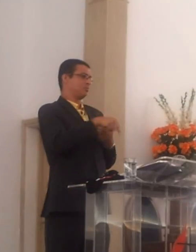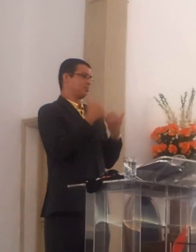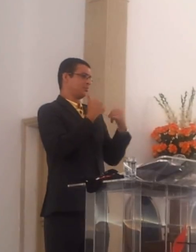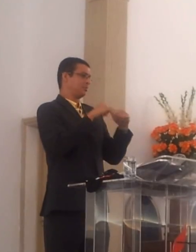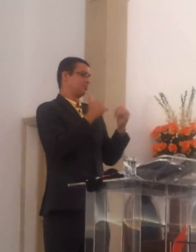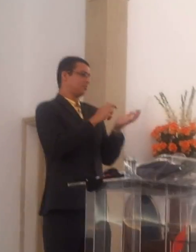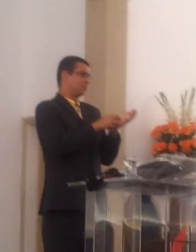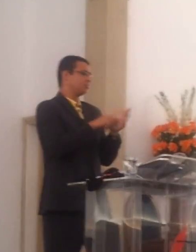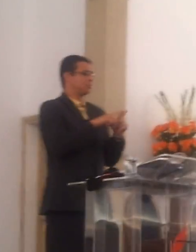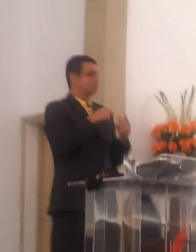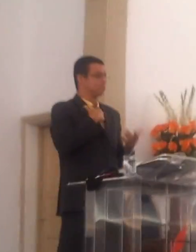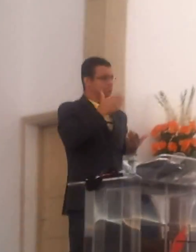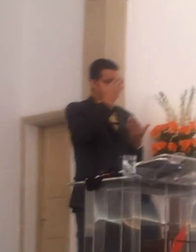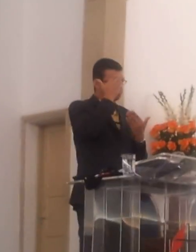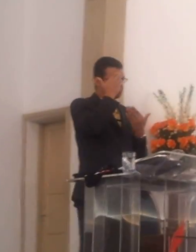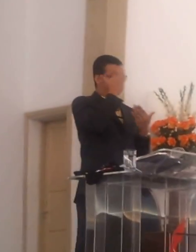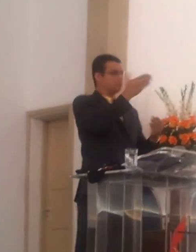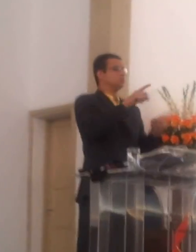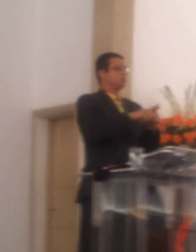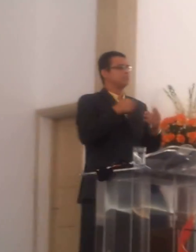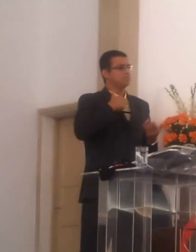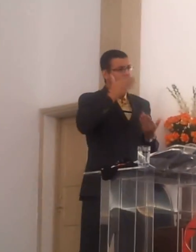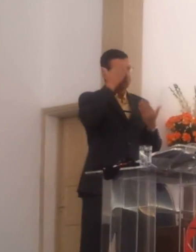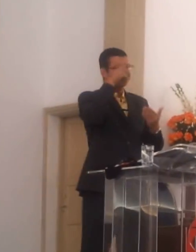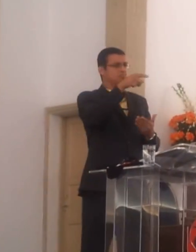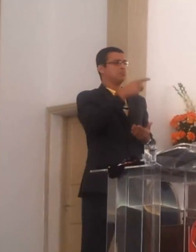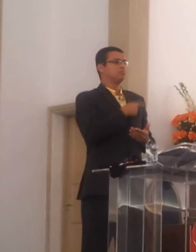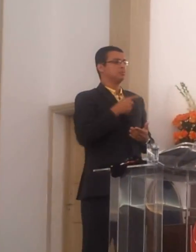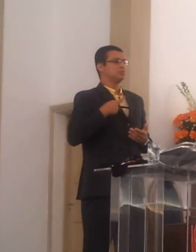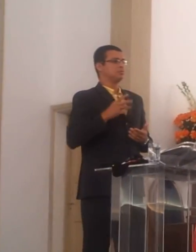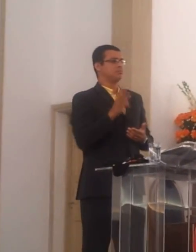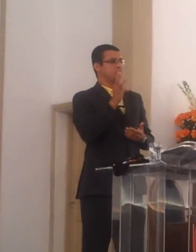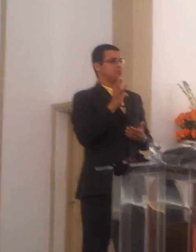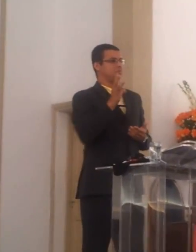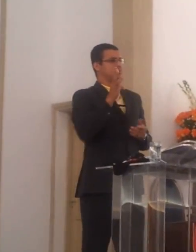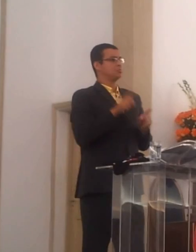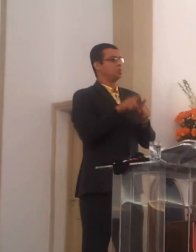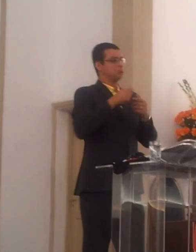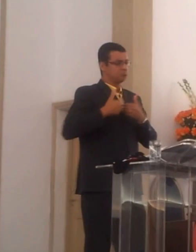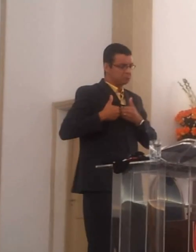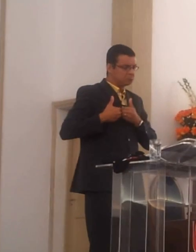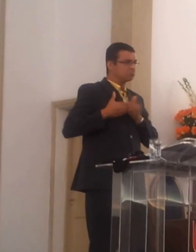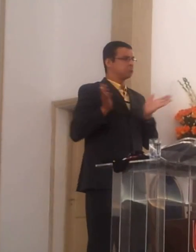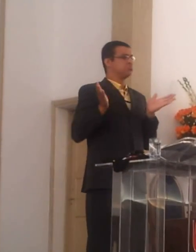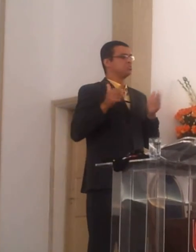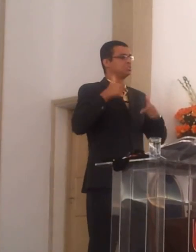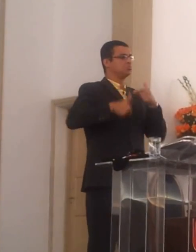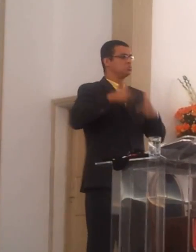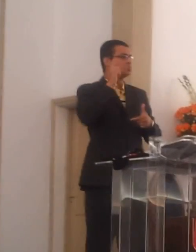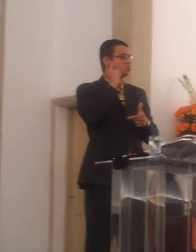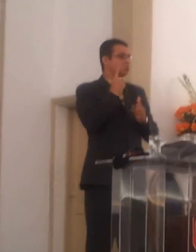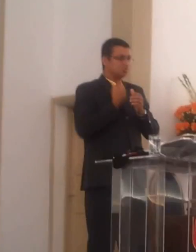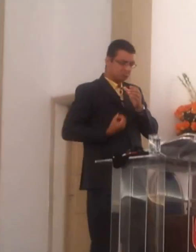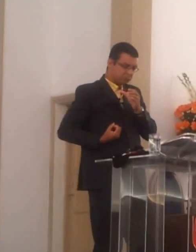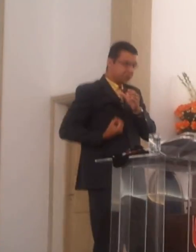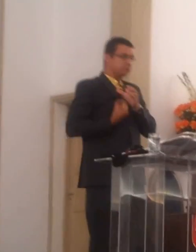pastor Romilson que me convidou para ministrar aqui. Vou orar, abençoar a vida dele. Agradecer ao pastor Wesley, a sua equipe, coração aberto quando